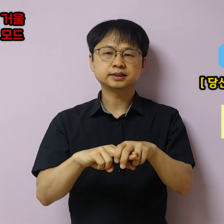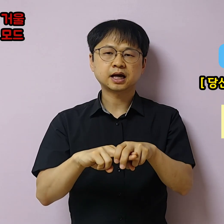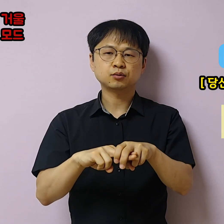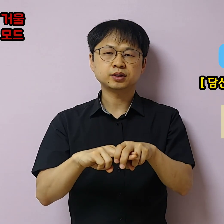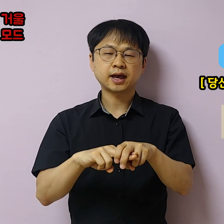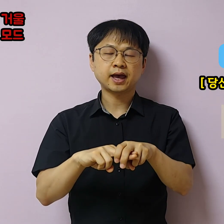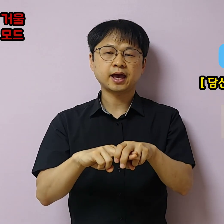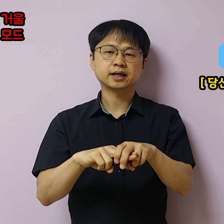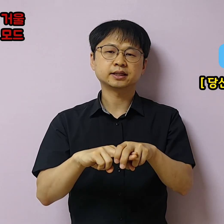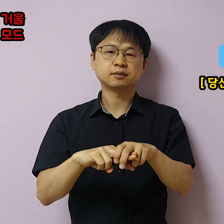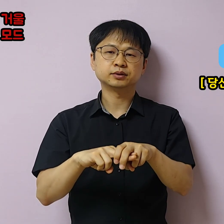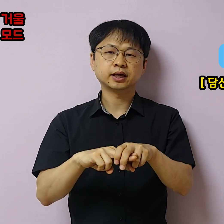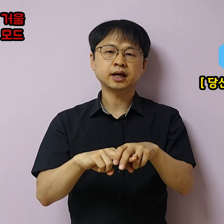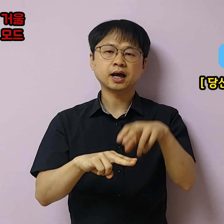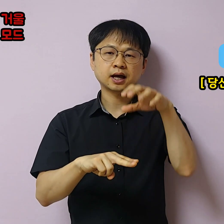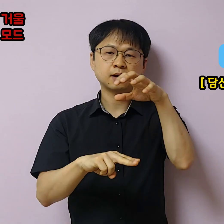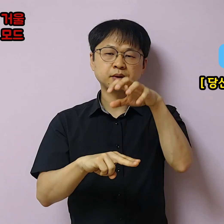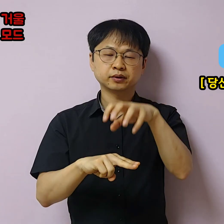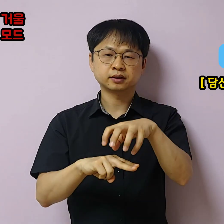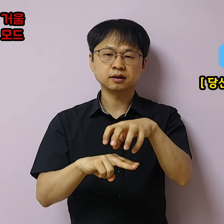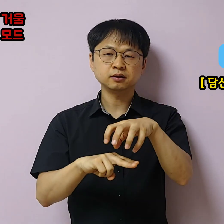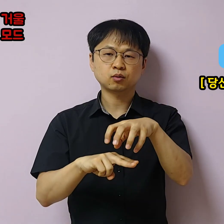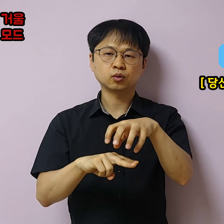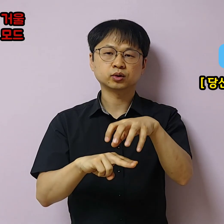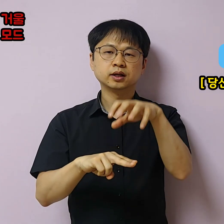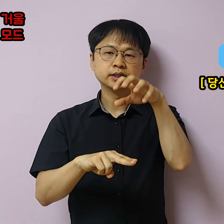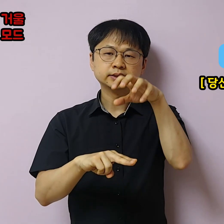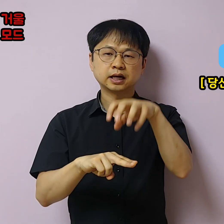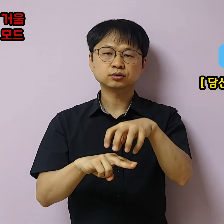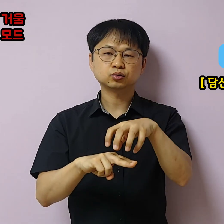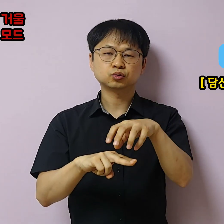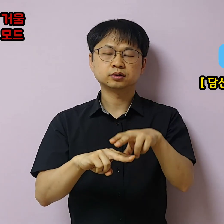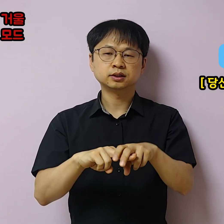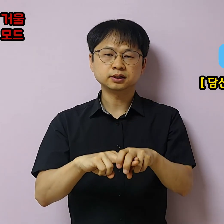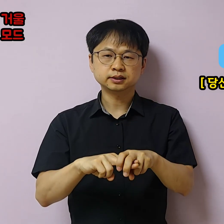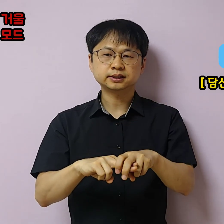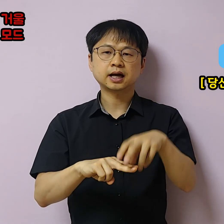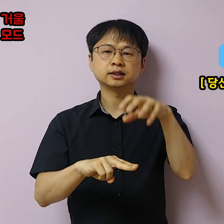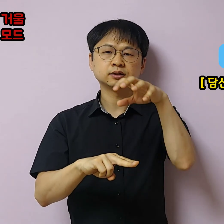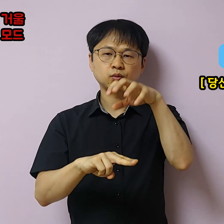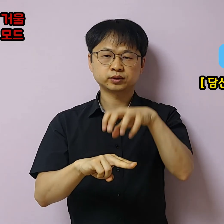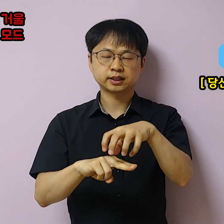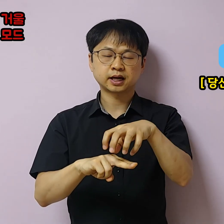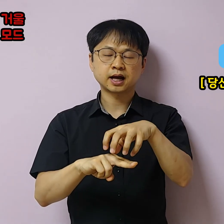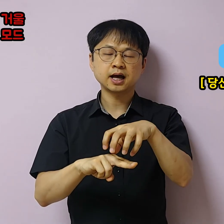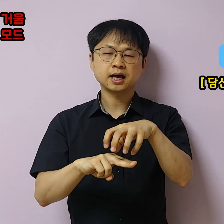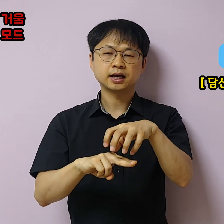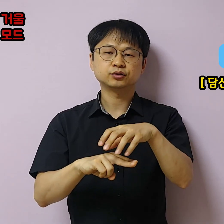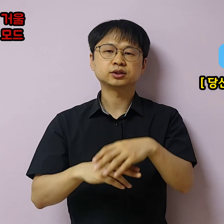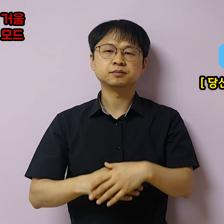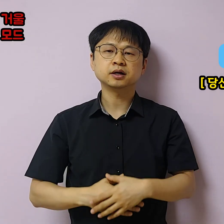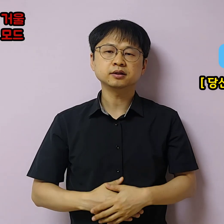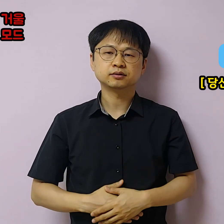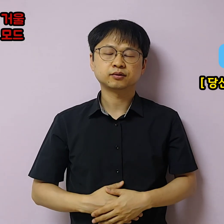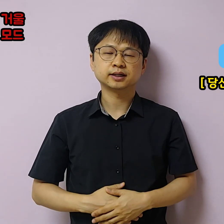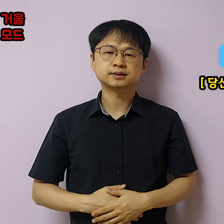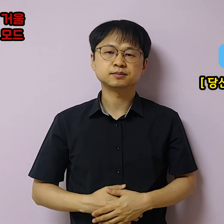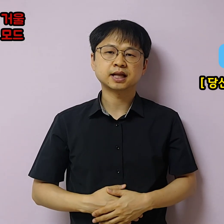의자 위에 했기 때문에 아까 배웠던 곳, 장소 수어를 의자 한 곳에다가 해주시면